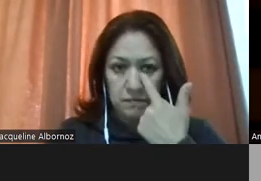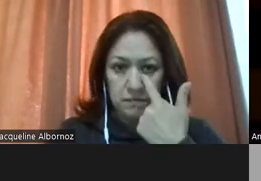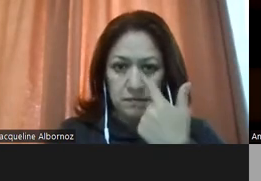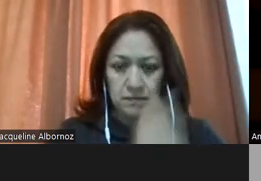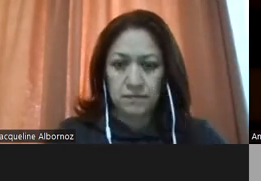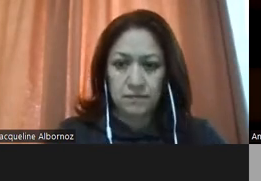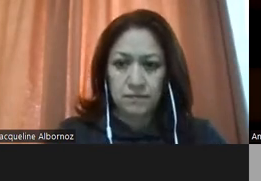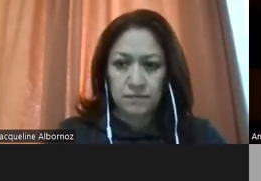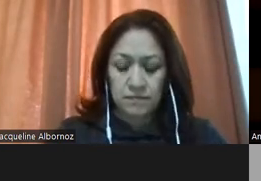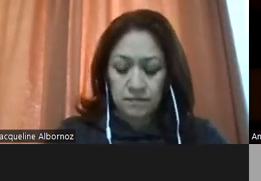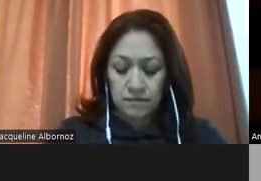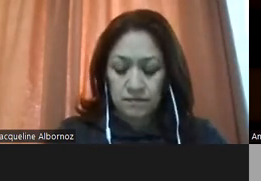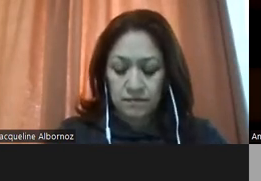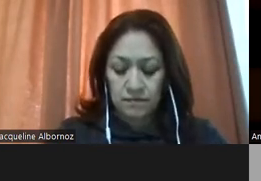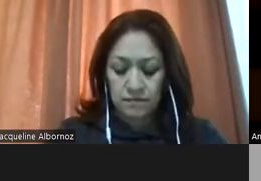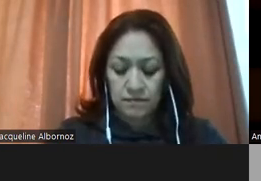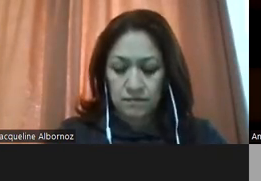Ya, ahí sí.